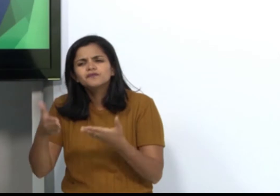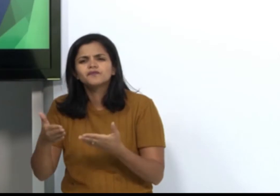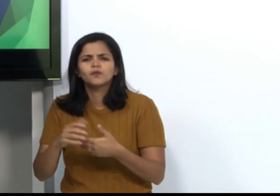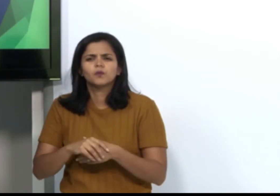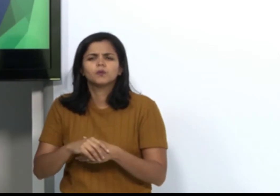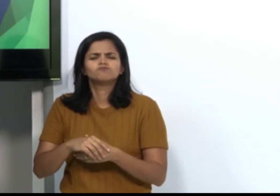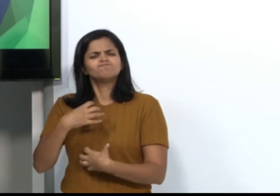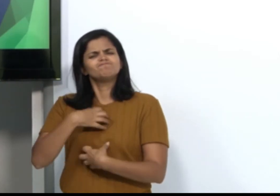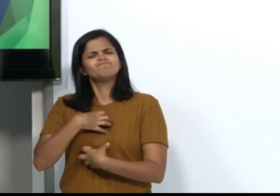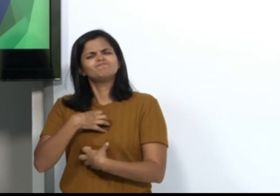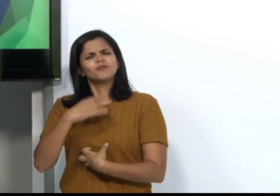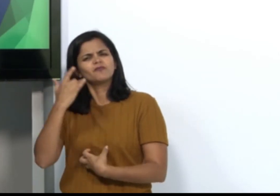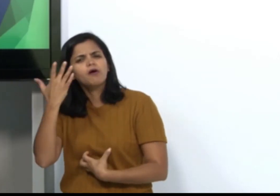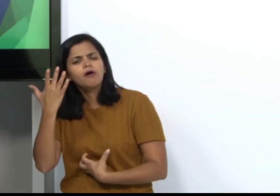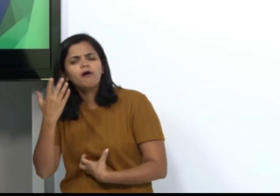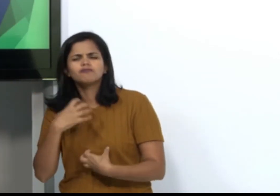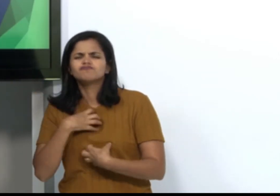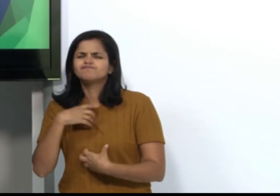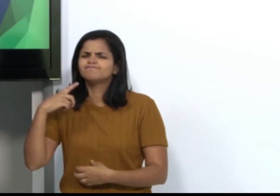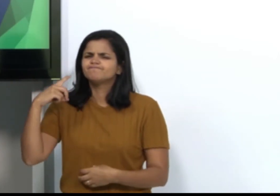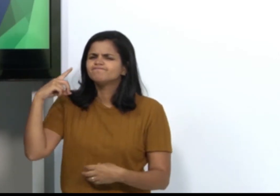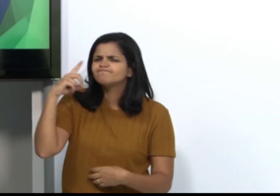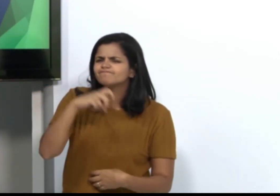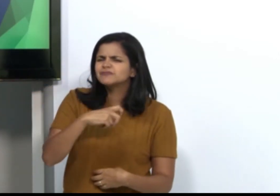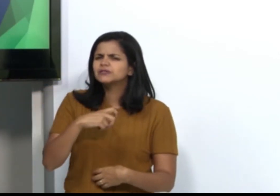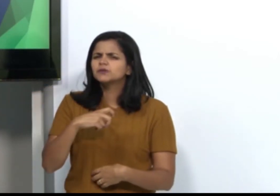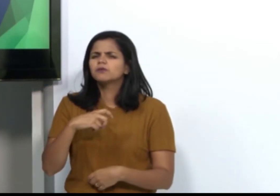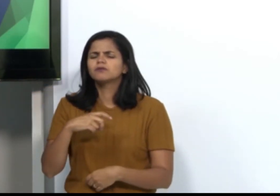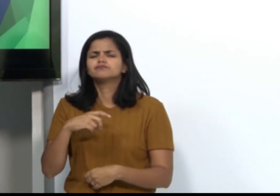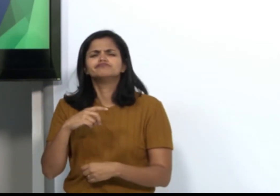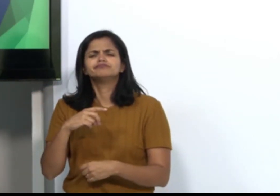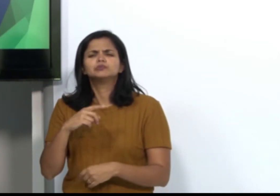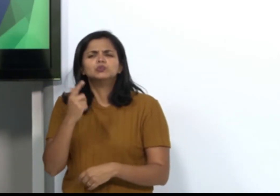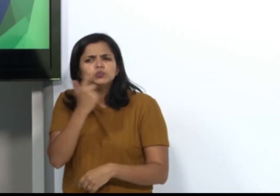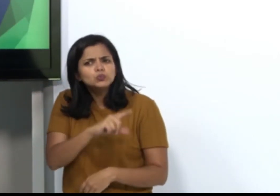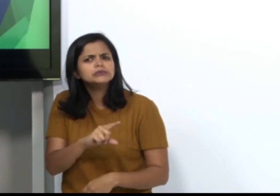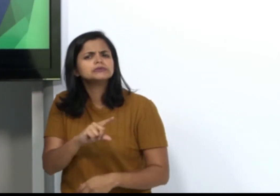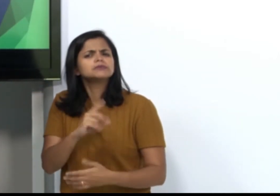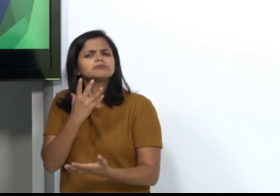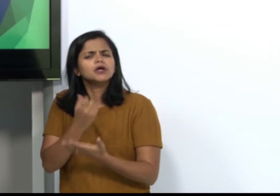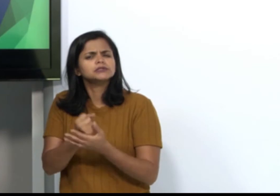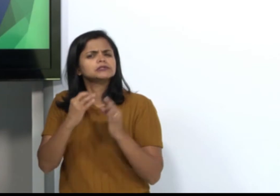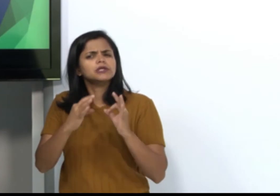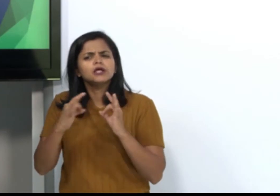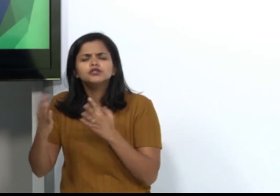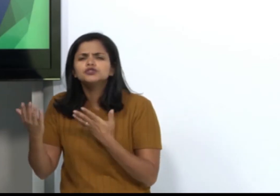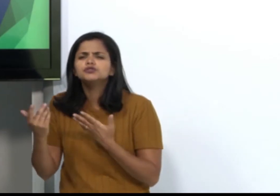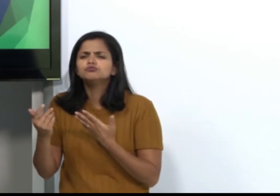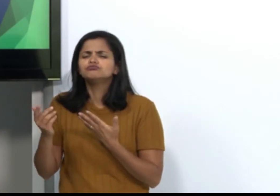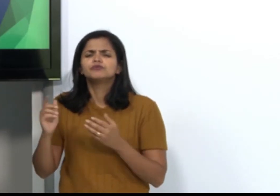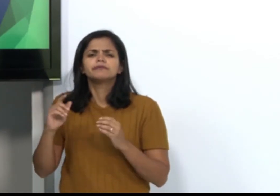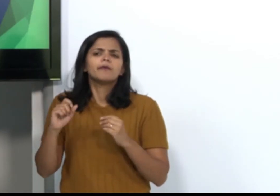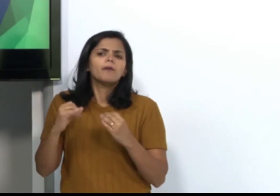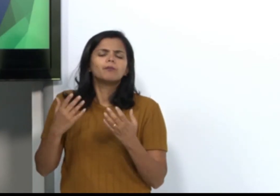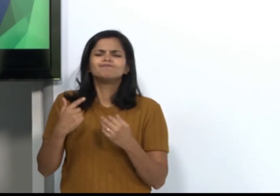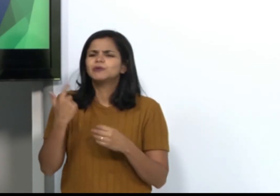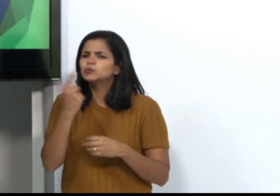Então você vai responder no fórum, você vai participar do fórum. O seu sentimento quanto a isso, foi fácil, foi difícil, você